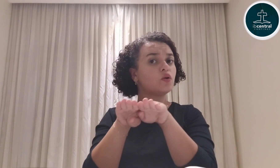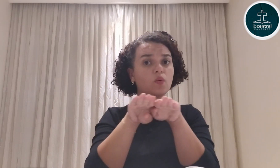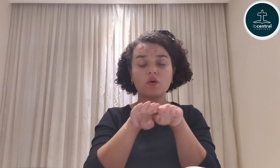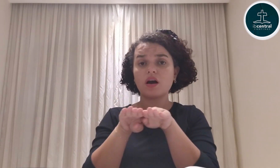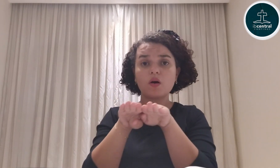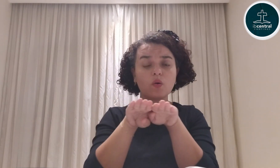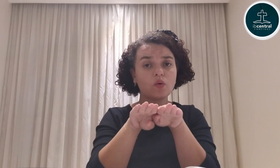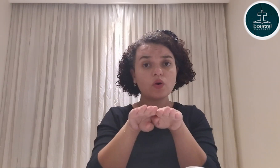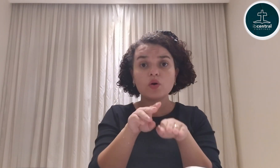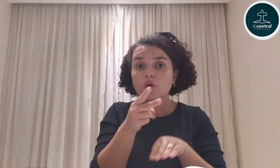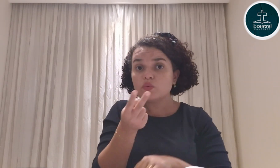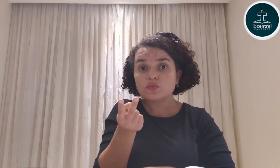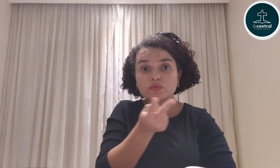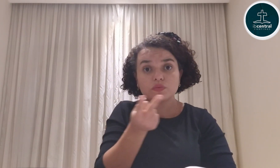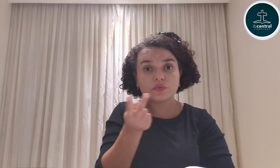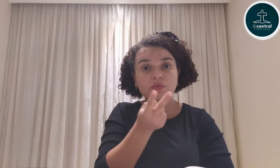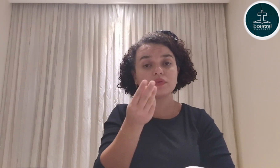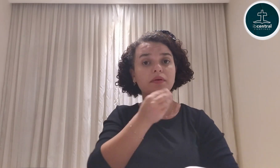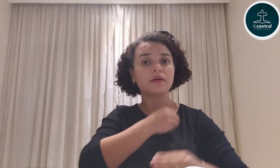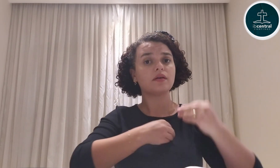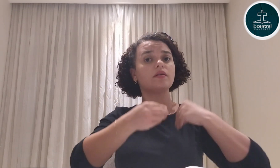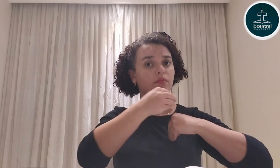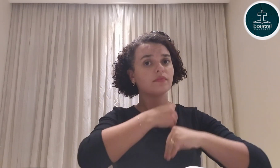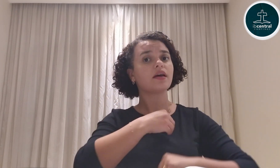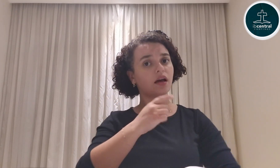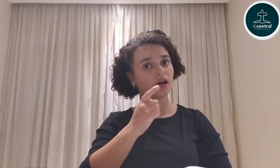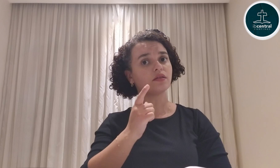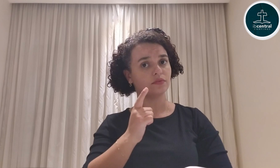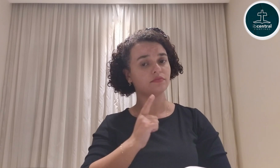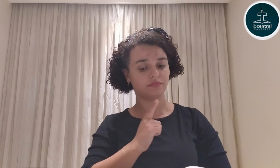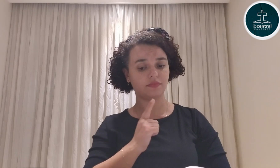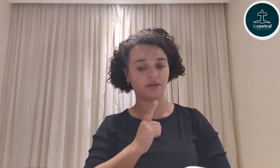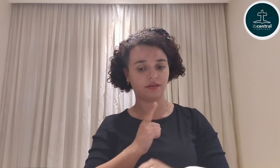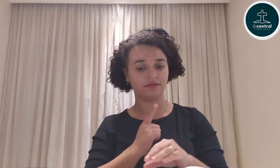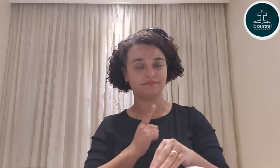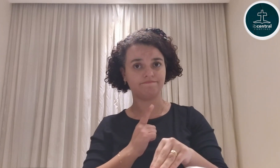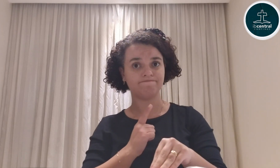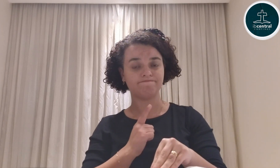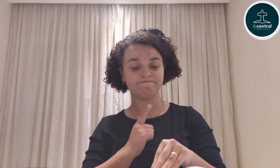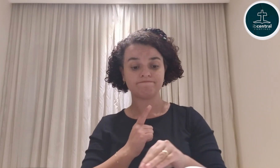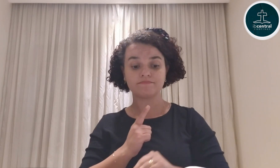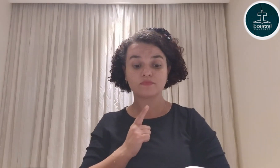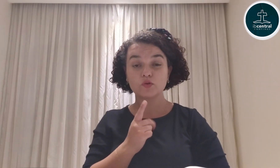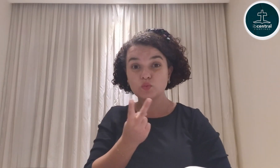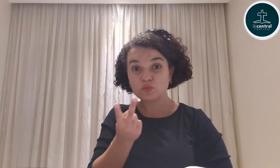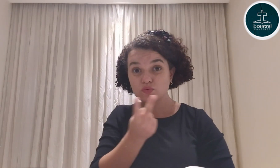Deus via Abel e Caim da mesma maneira. Os dois